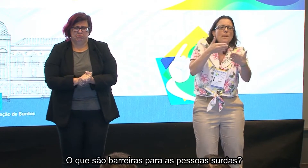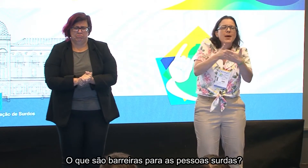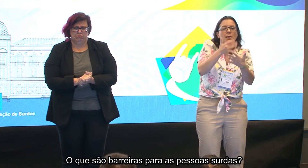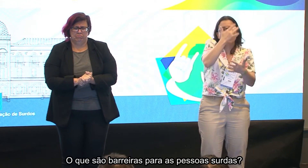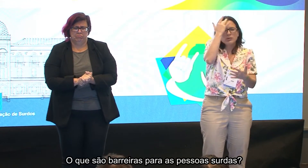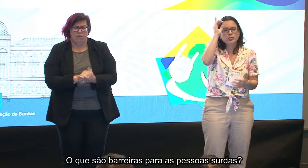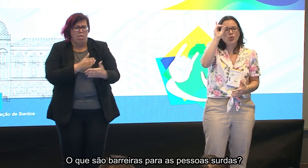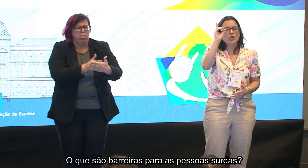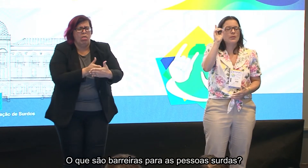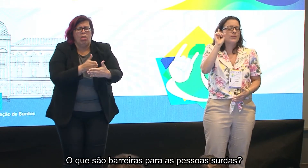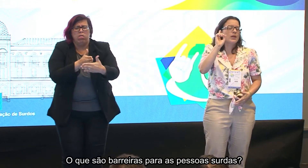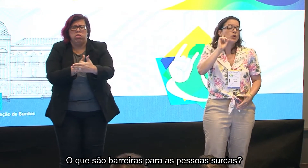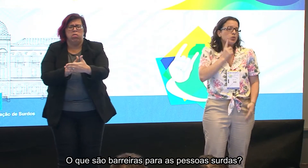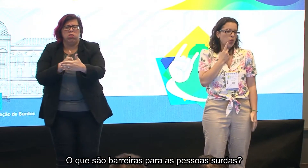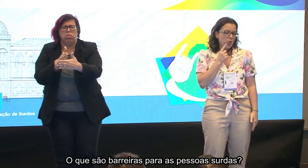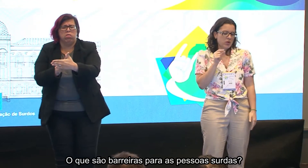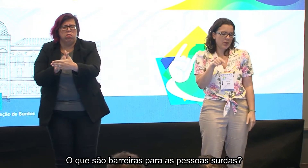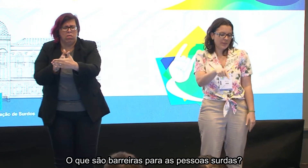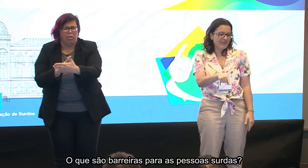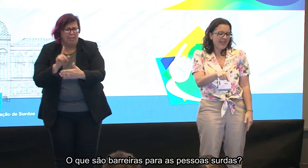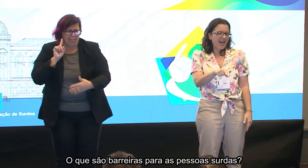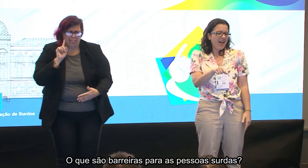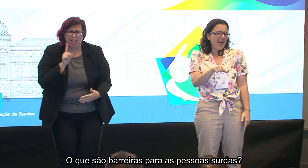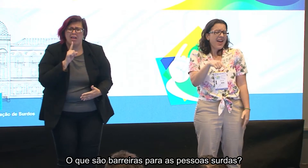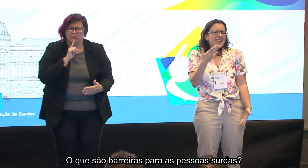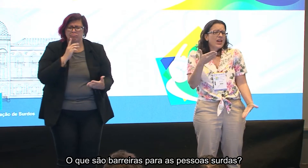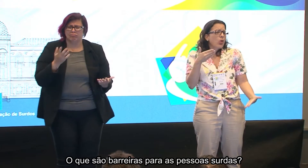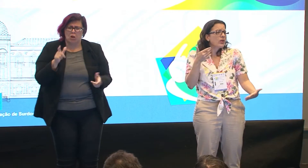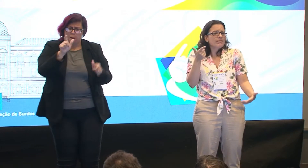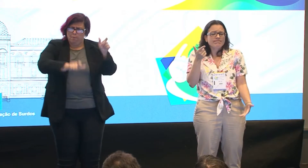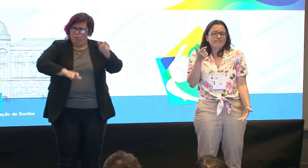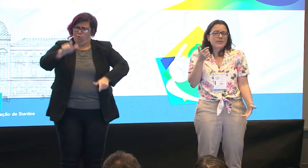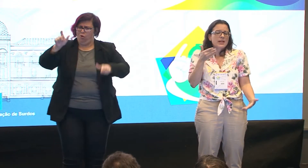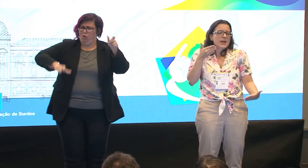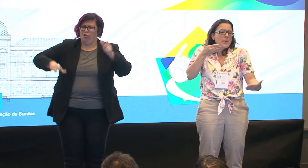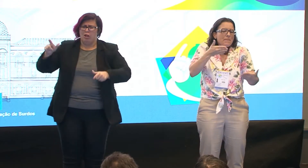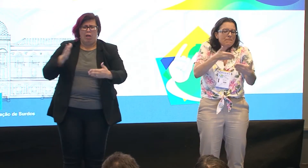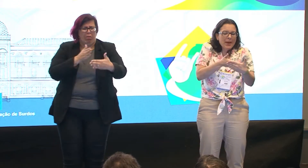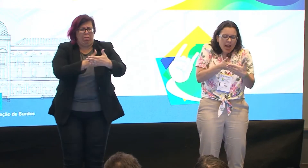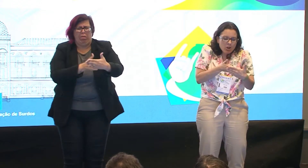E quais são as barreiras? O que são barreiras para as pessoas surdas?